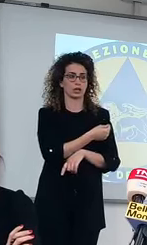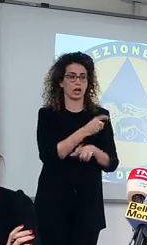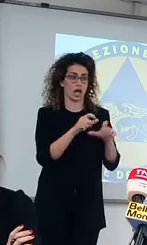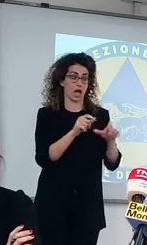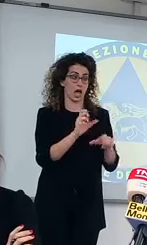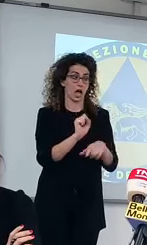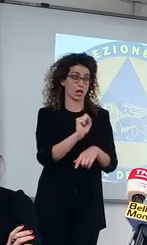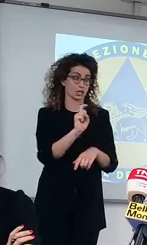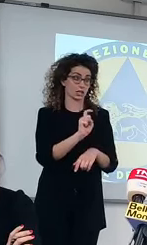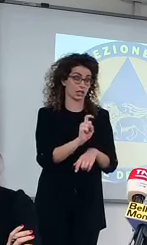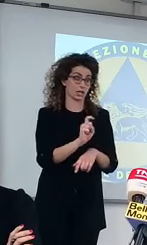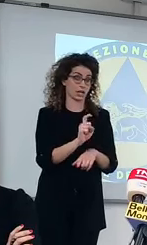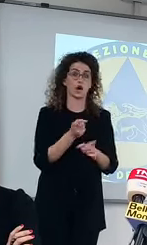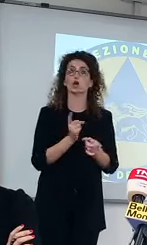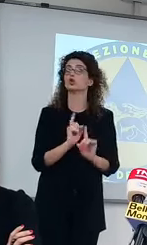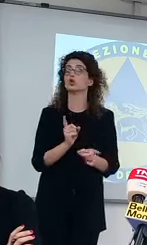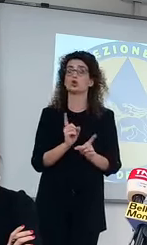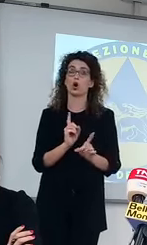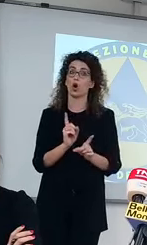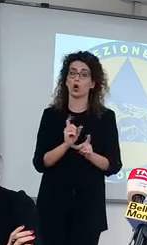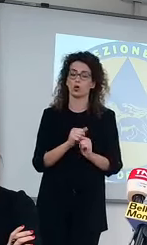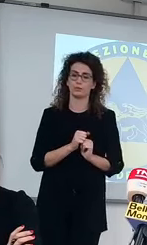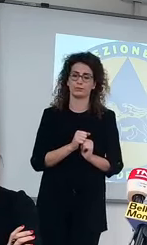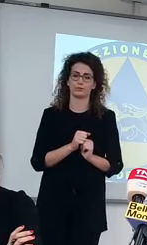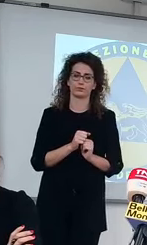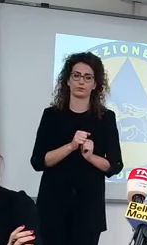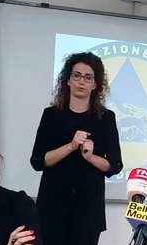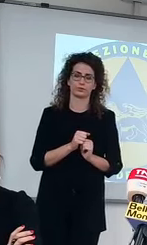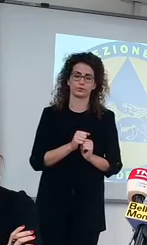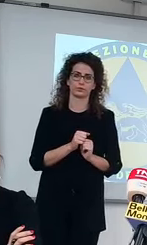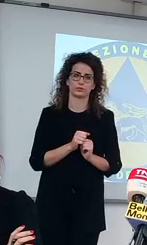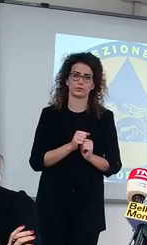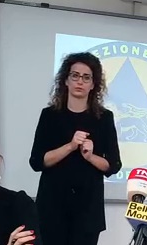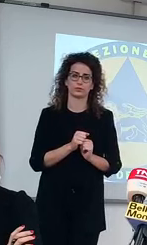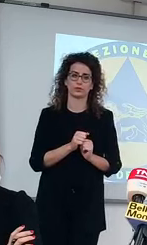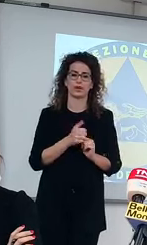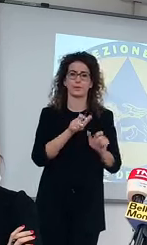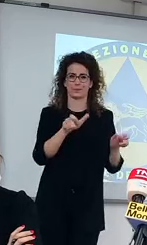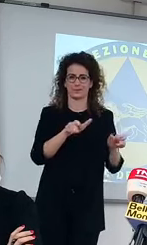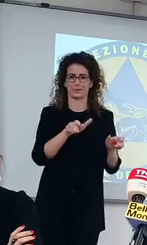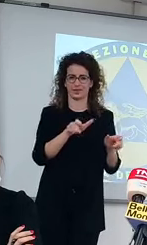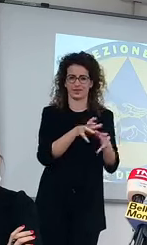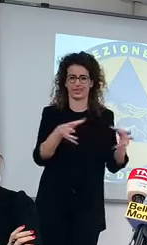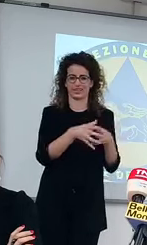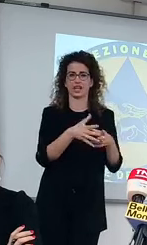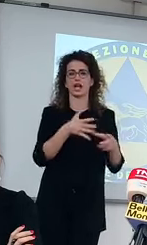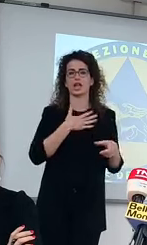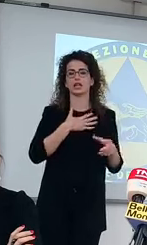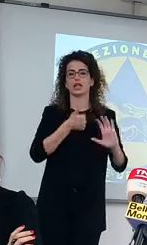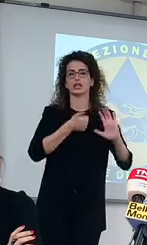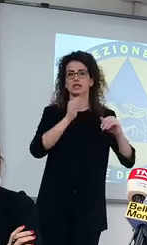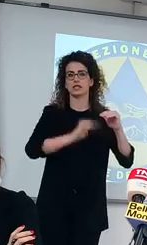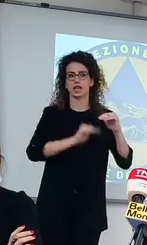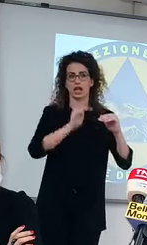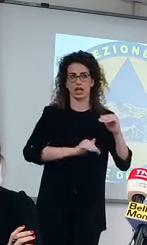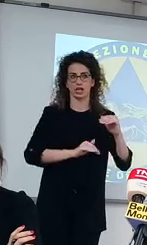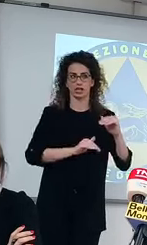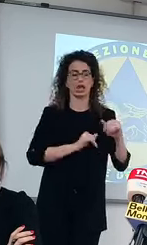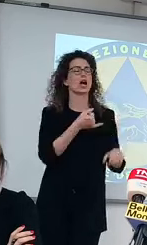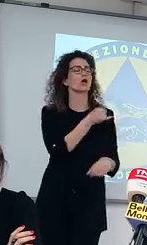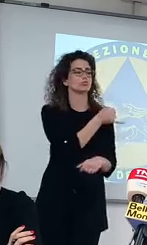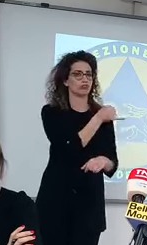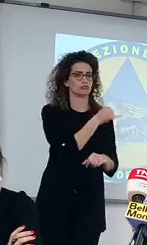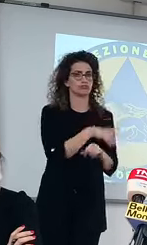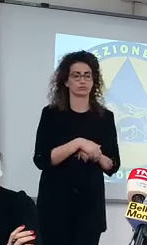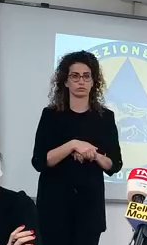AstraZeneca. No, che saranno effettuati, sono under 60, cioè sono persone che hanno meno di 60 anni, sì, certo, che certo.